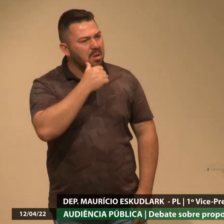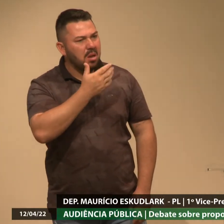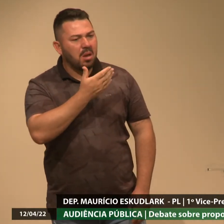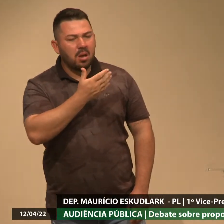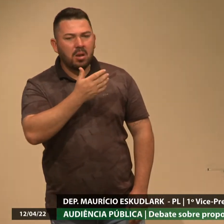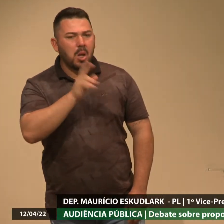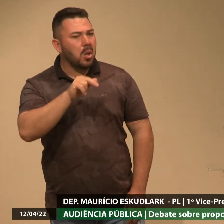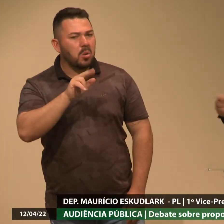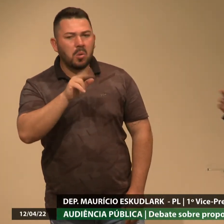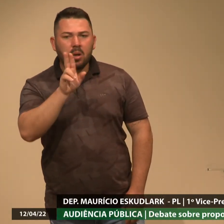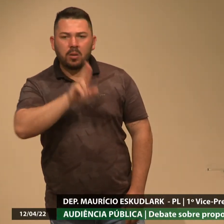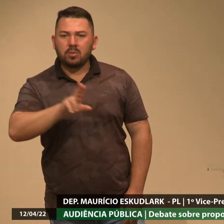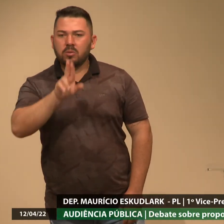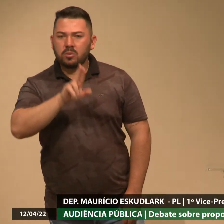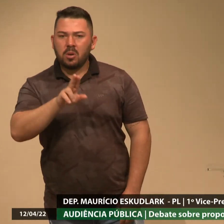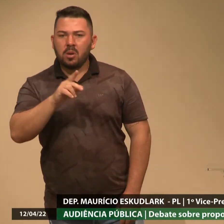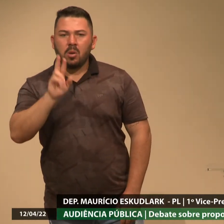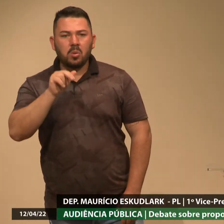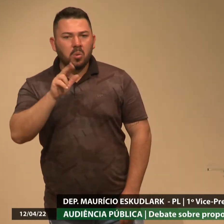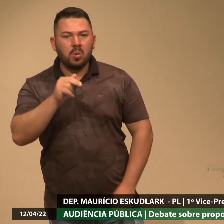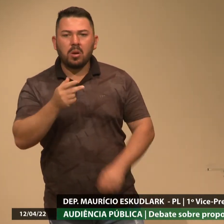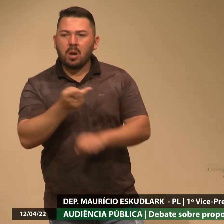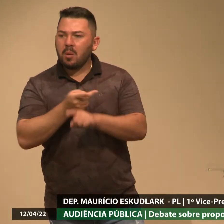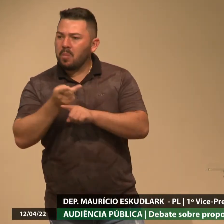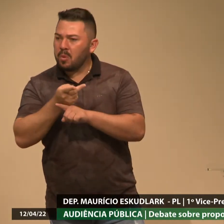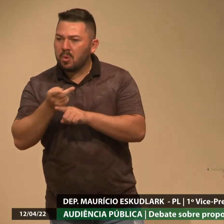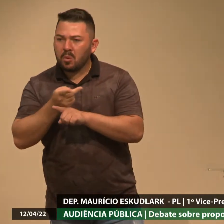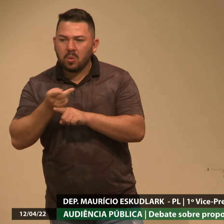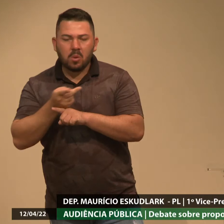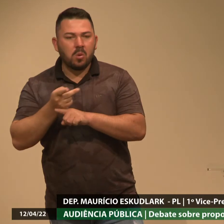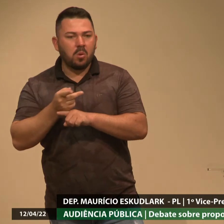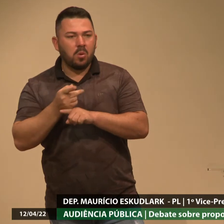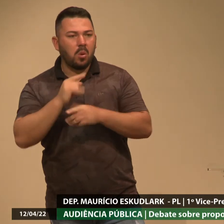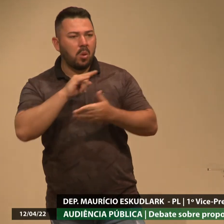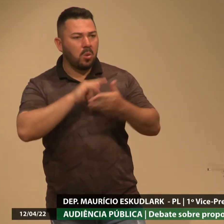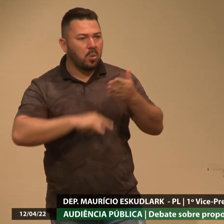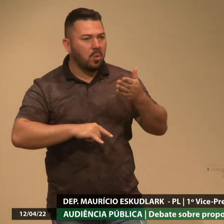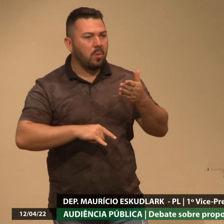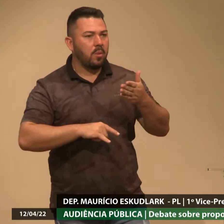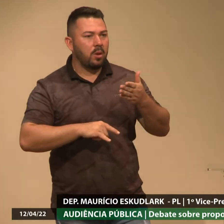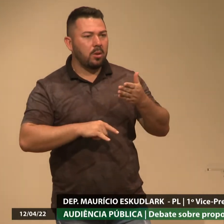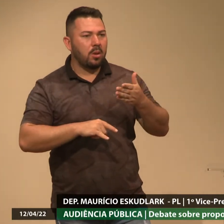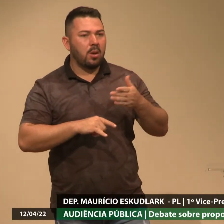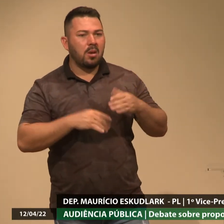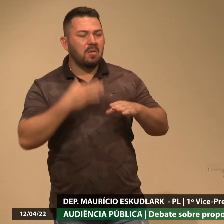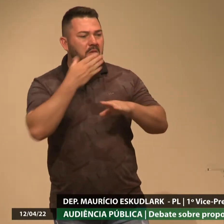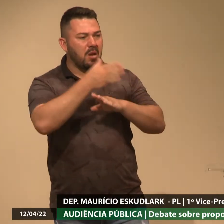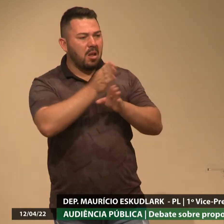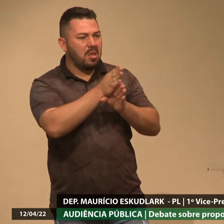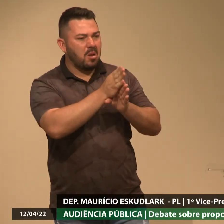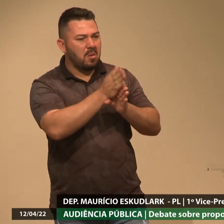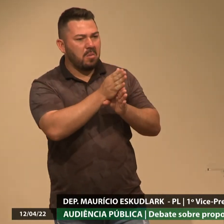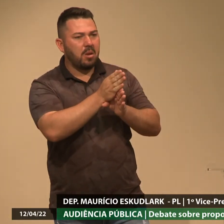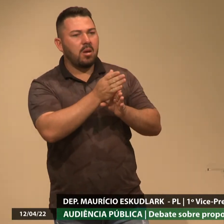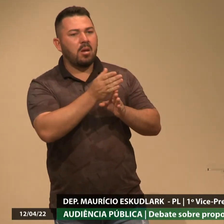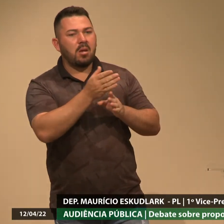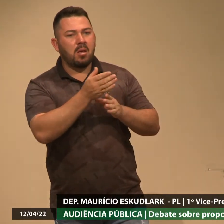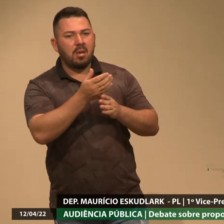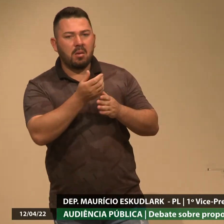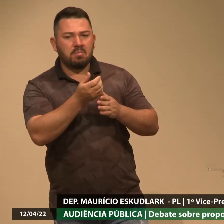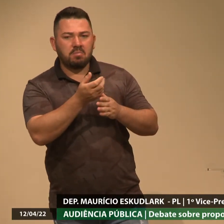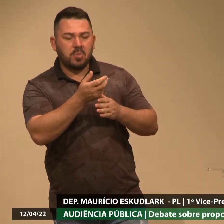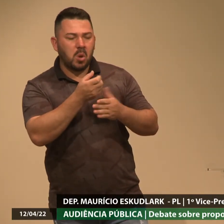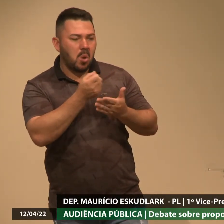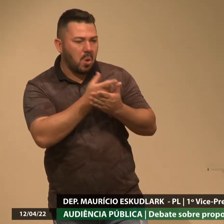utilizou nunca Procurou a arma legalizada bandido compra na fronteira arma contrabandeada